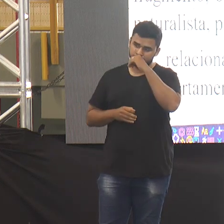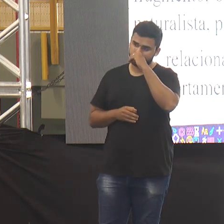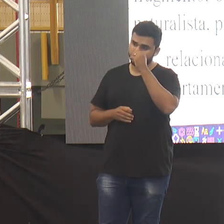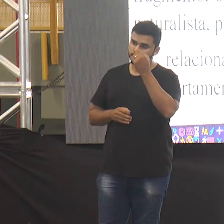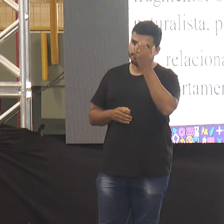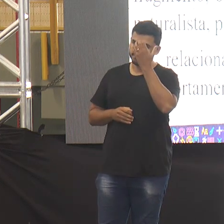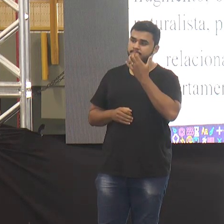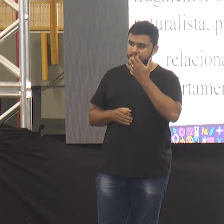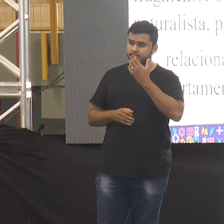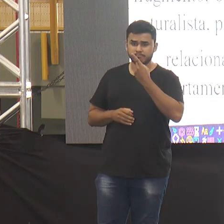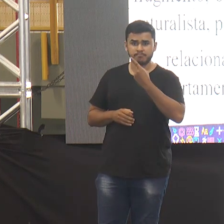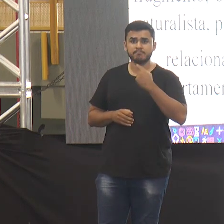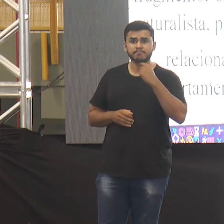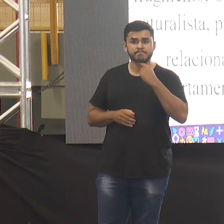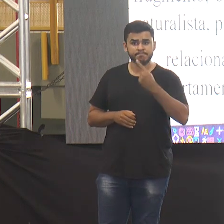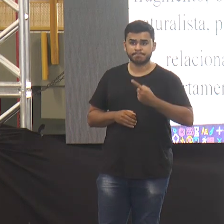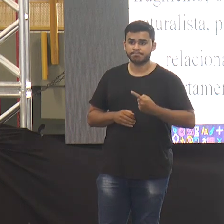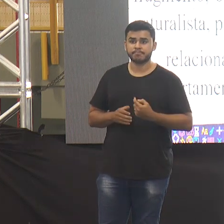Ponto.